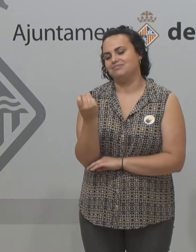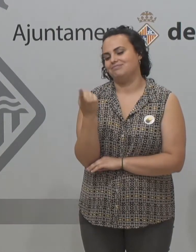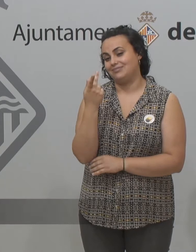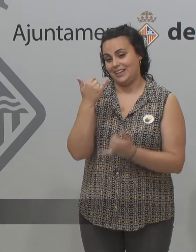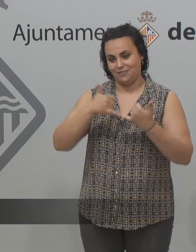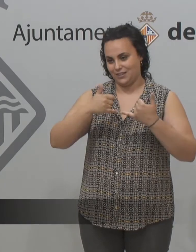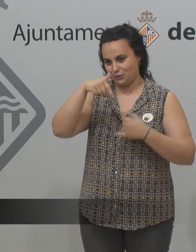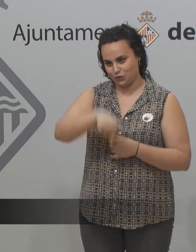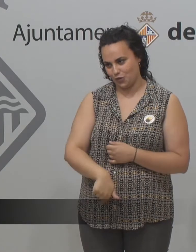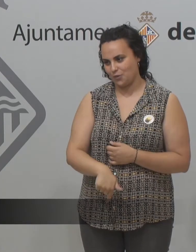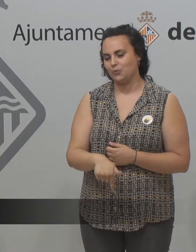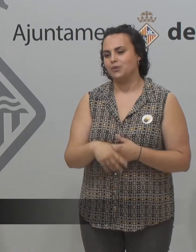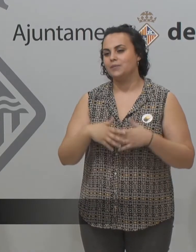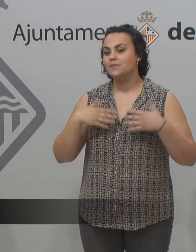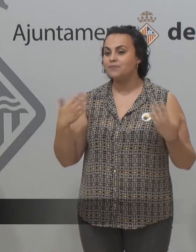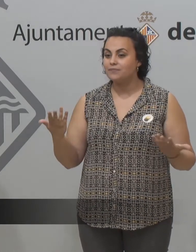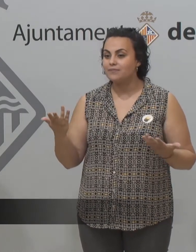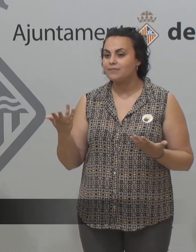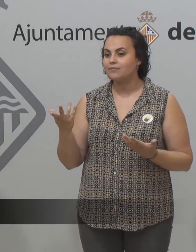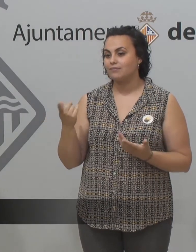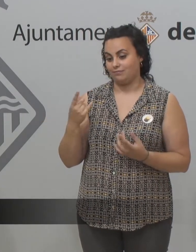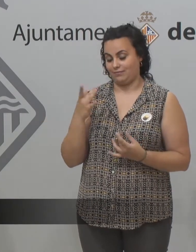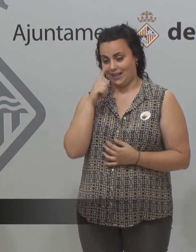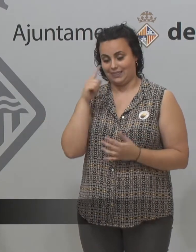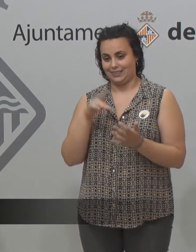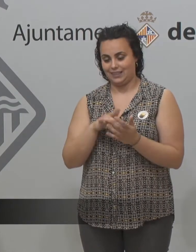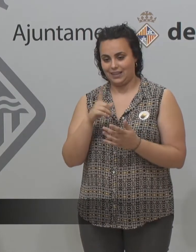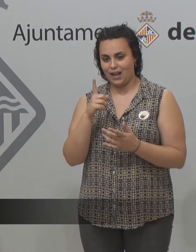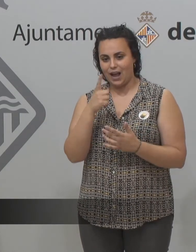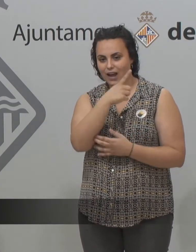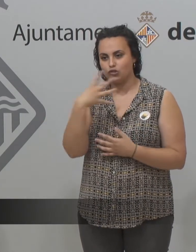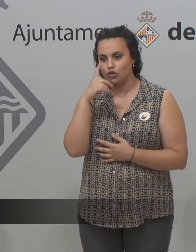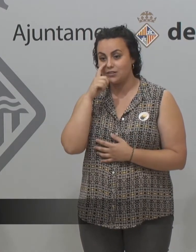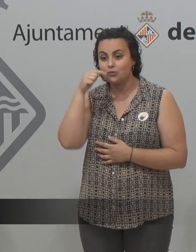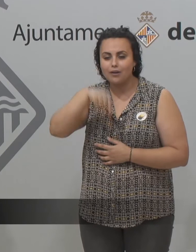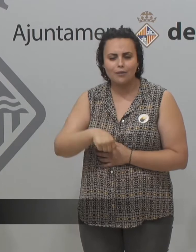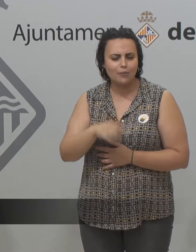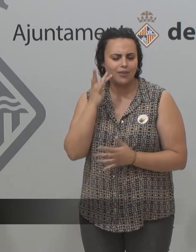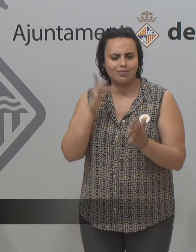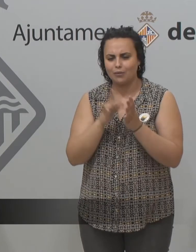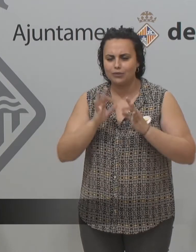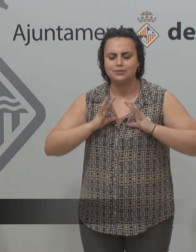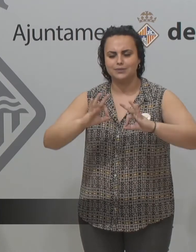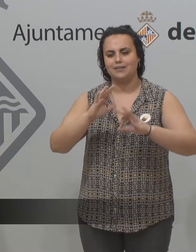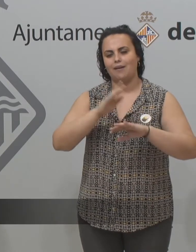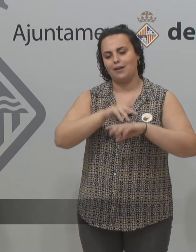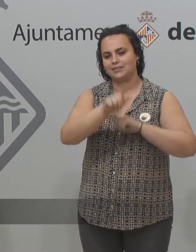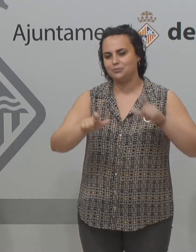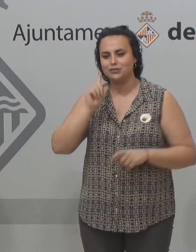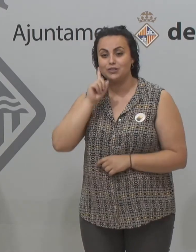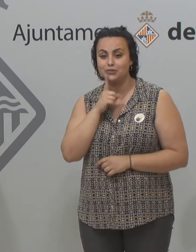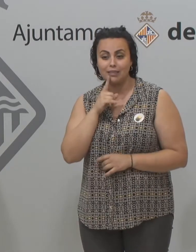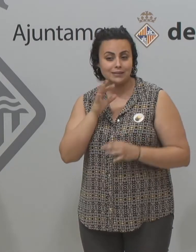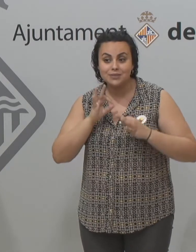per les persones sordes. Com és dir que tots ens ajuntem, com a dir, no veurà, avui és un dia molt especial per les persones sordes,